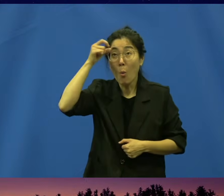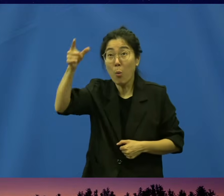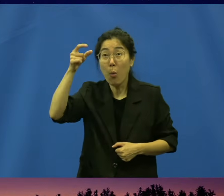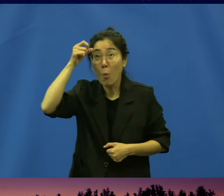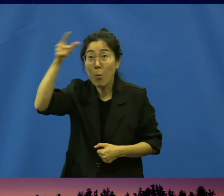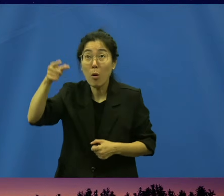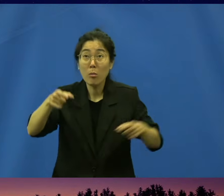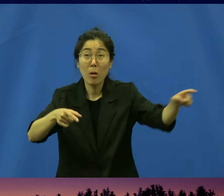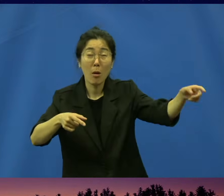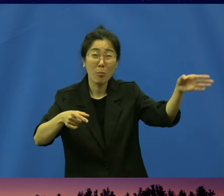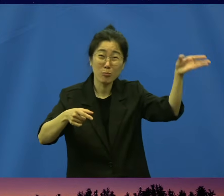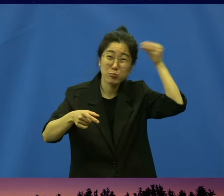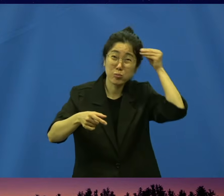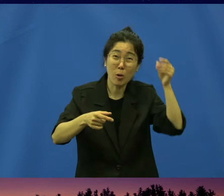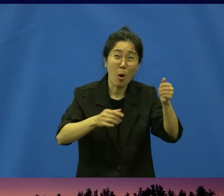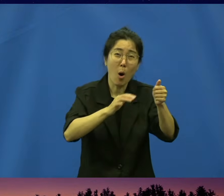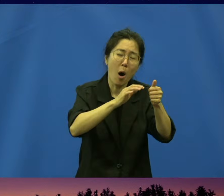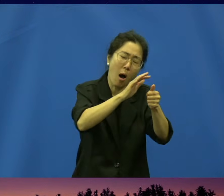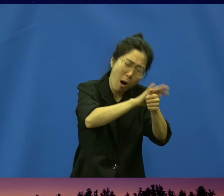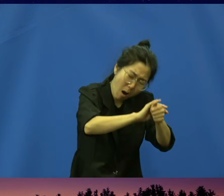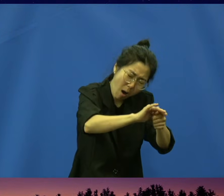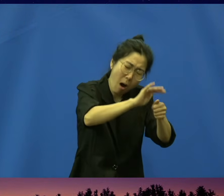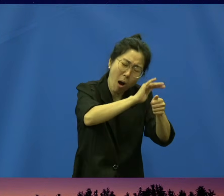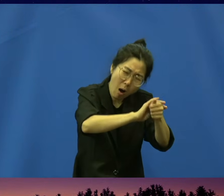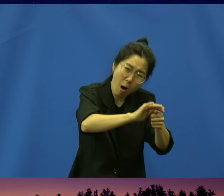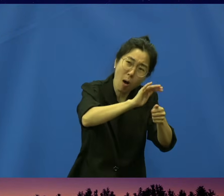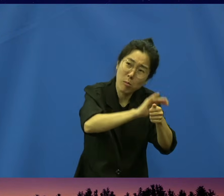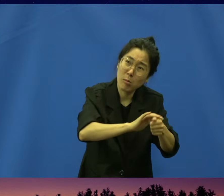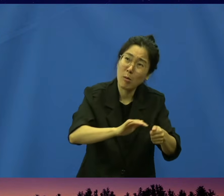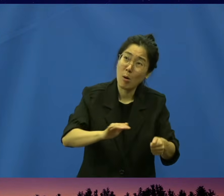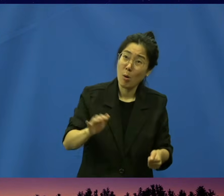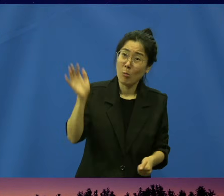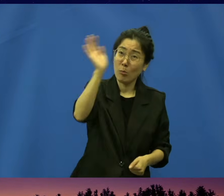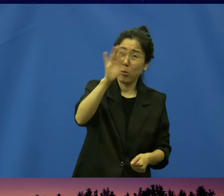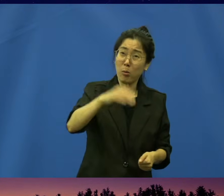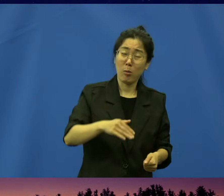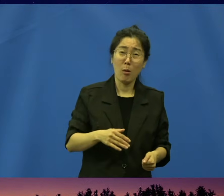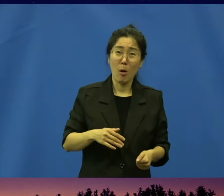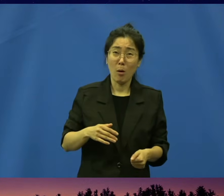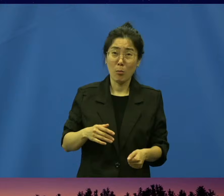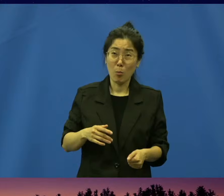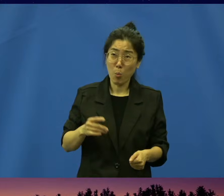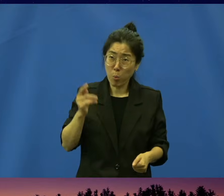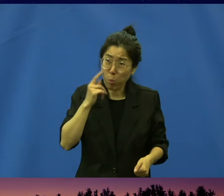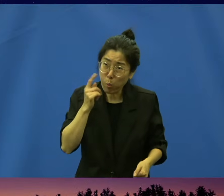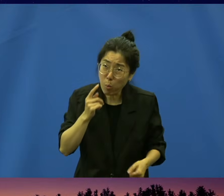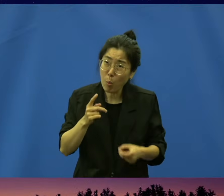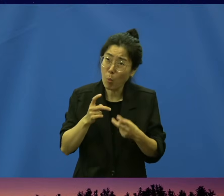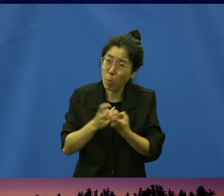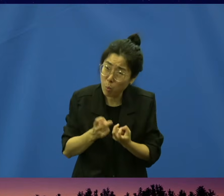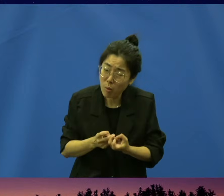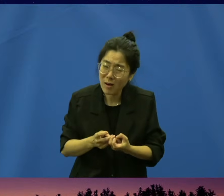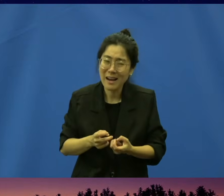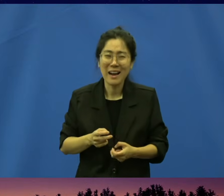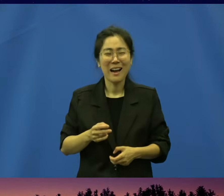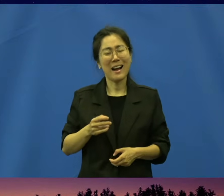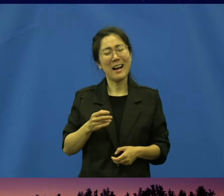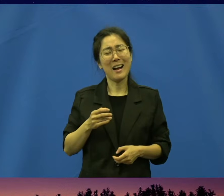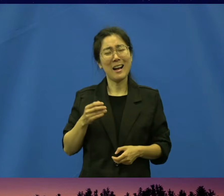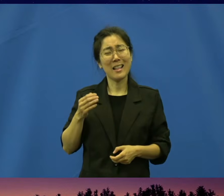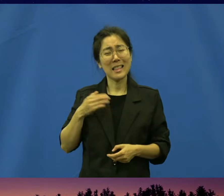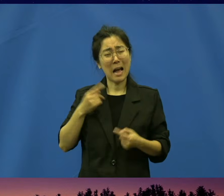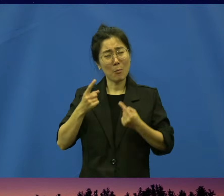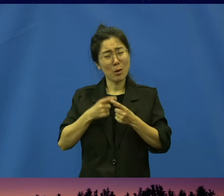그렇죠? 예수님을 닮아가는 노력이 그 가운데 있고, 섬기는 마음이 있고, 예수님이 그를